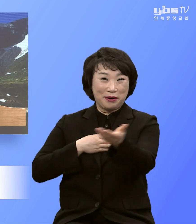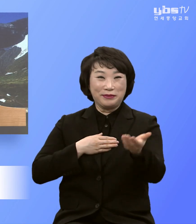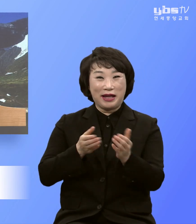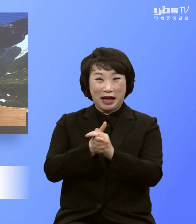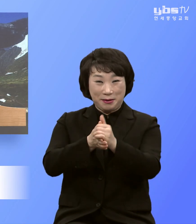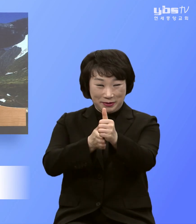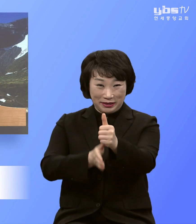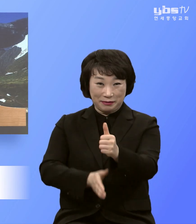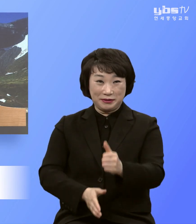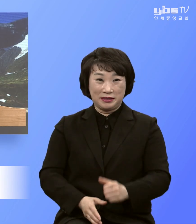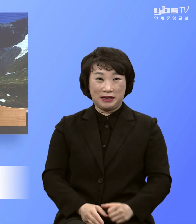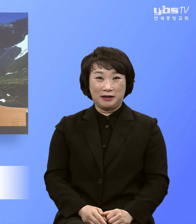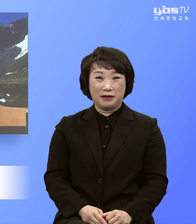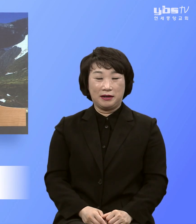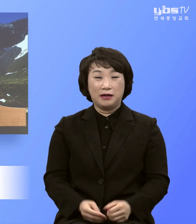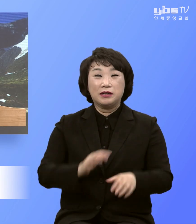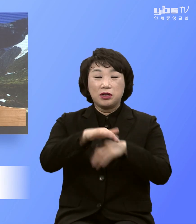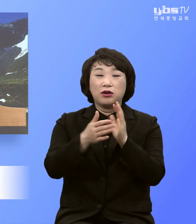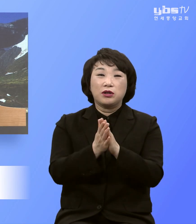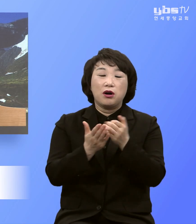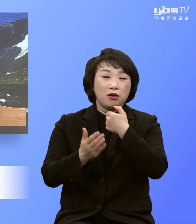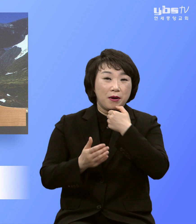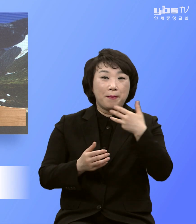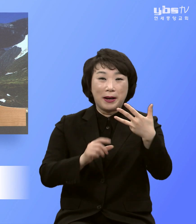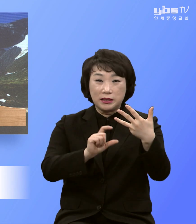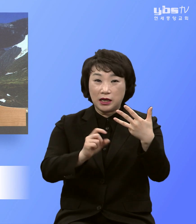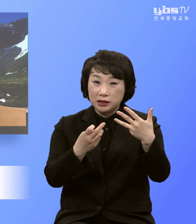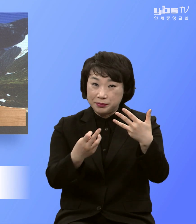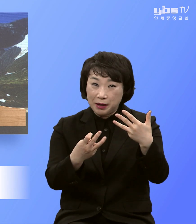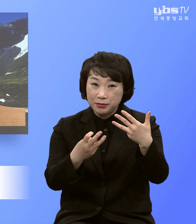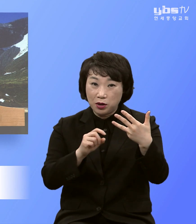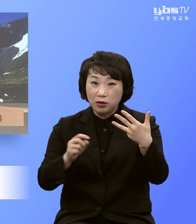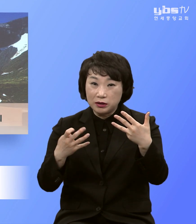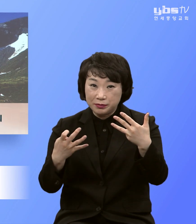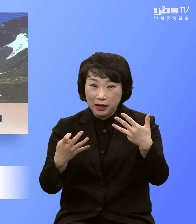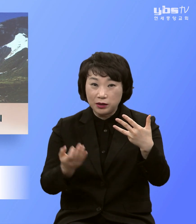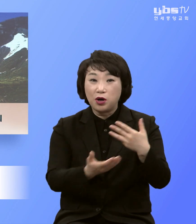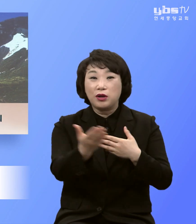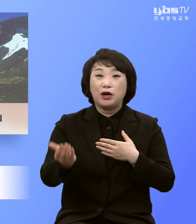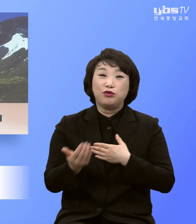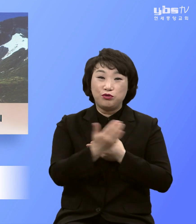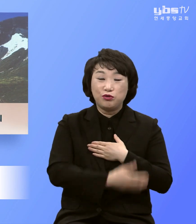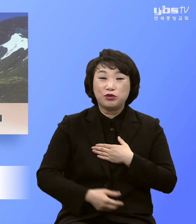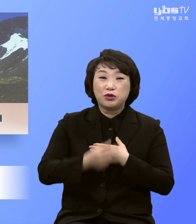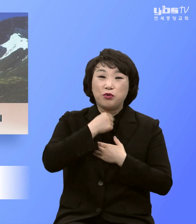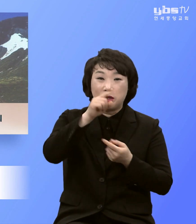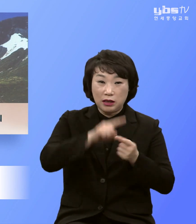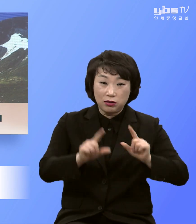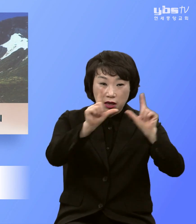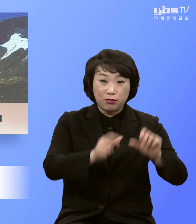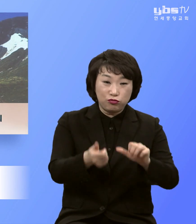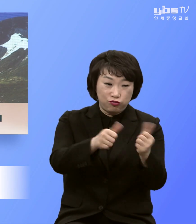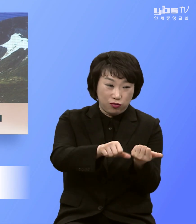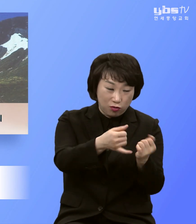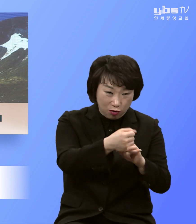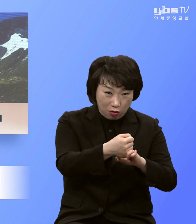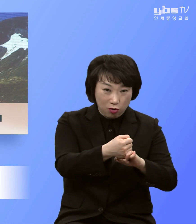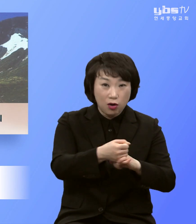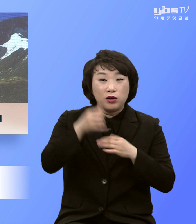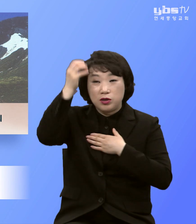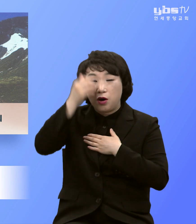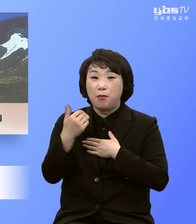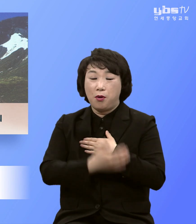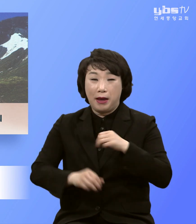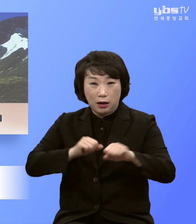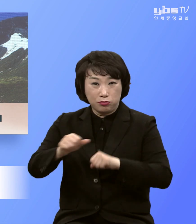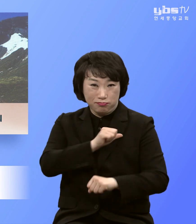합시다. 로마서 8장 13절로 14절에 너희가 육신대로 살면 반드시 죽을 것이로되